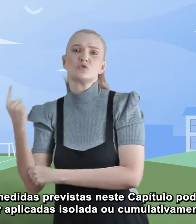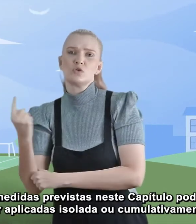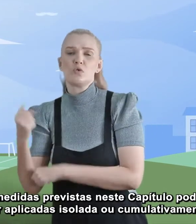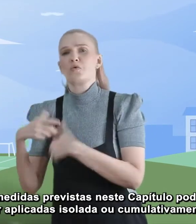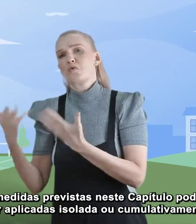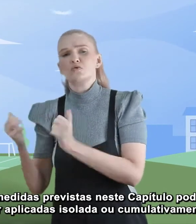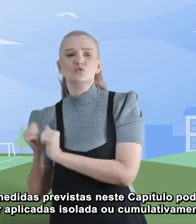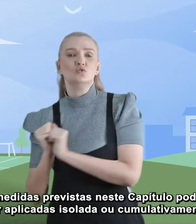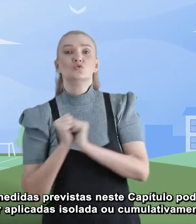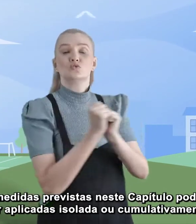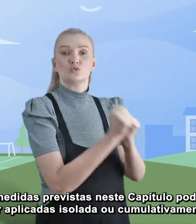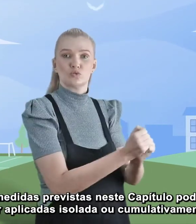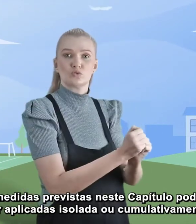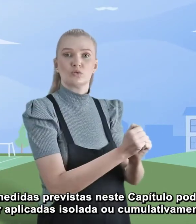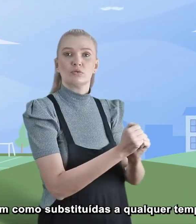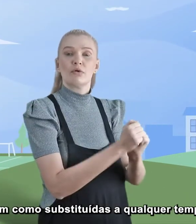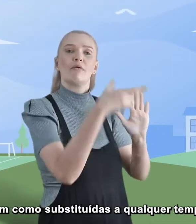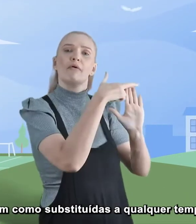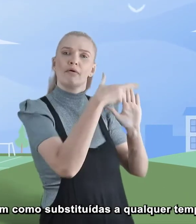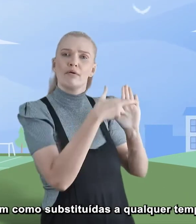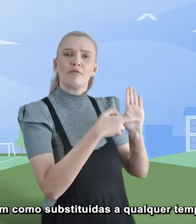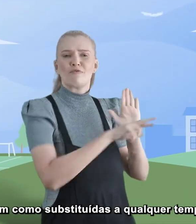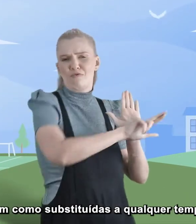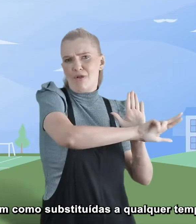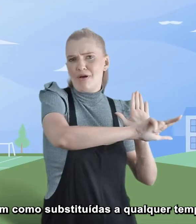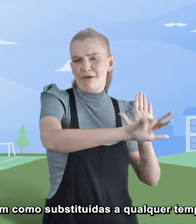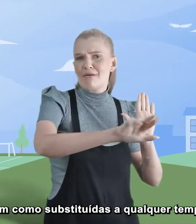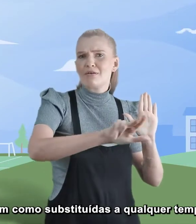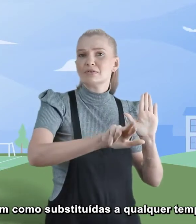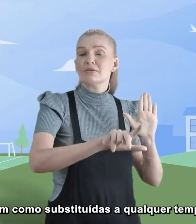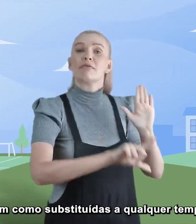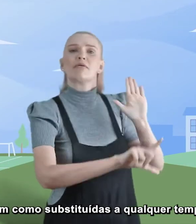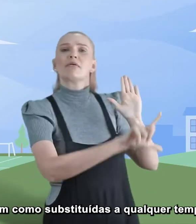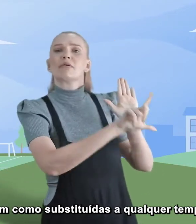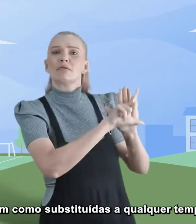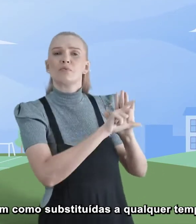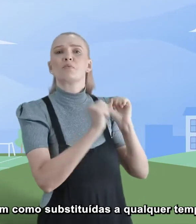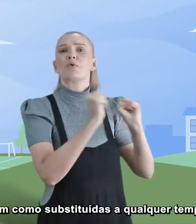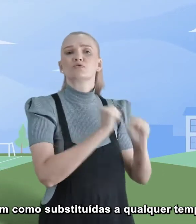ou cumulativamente, bem como substituídas a qualquer tempo.